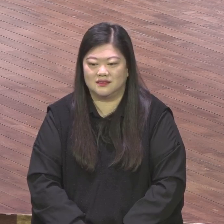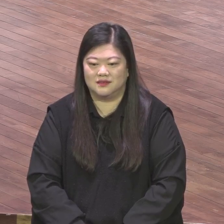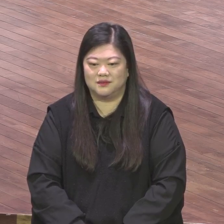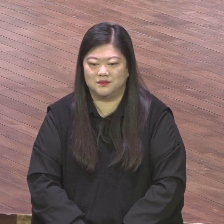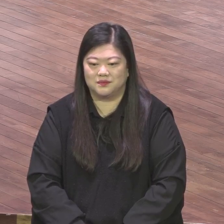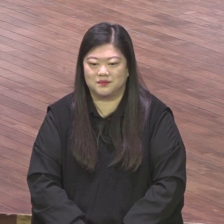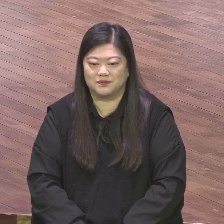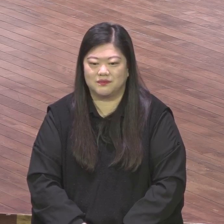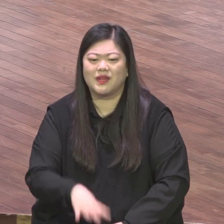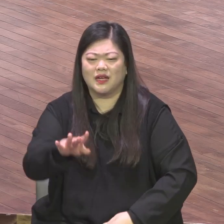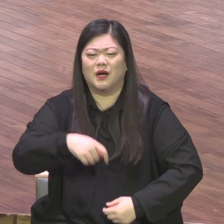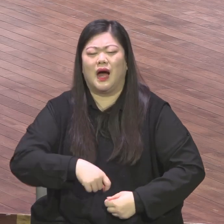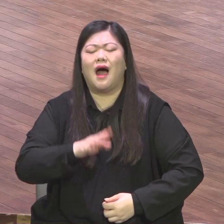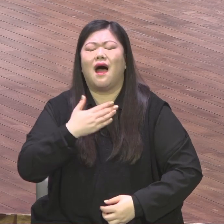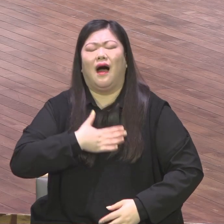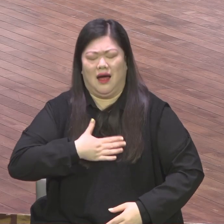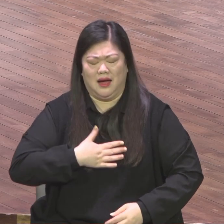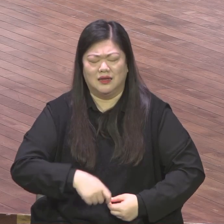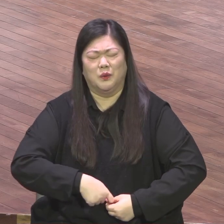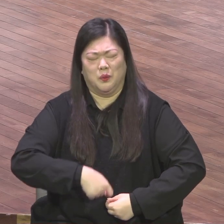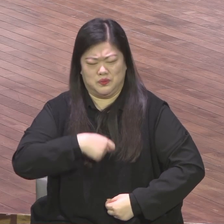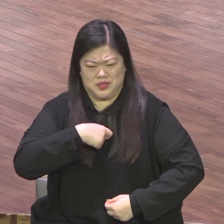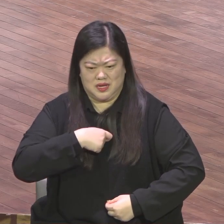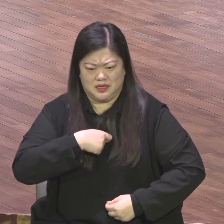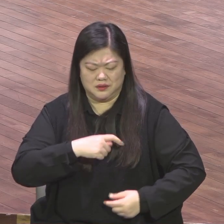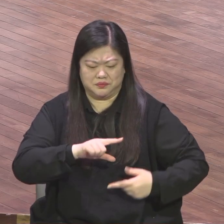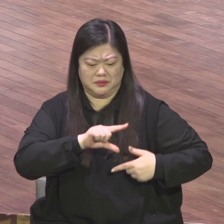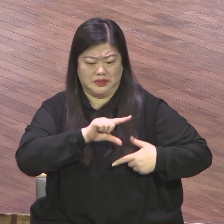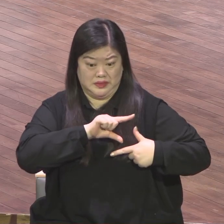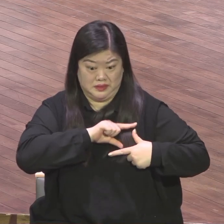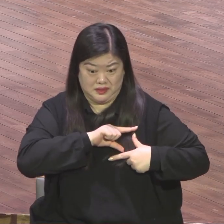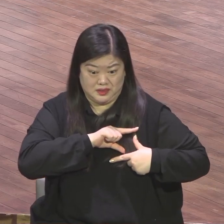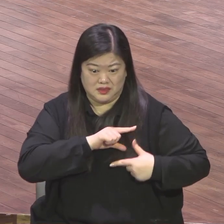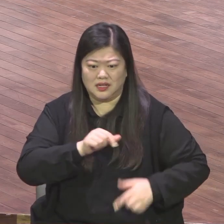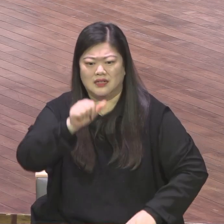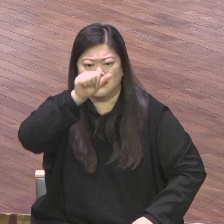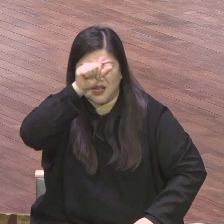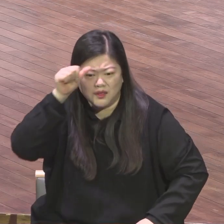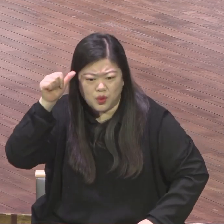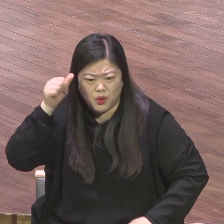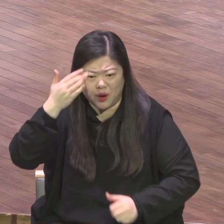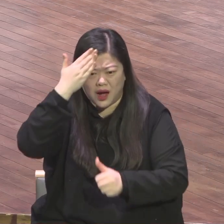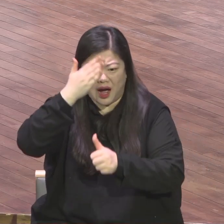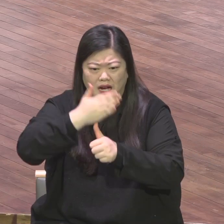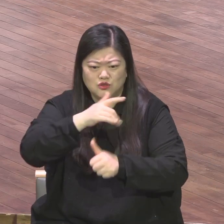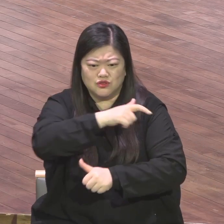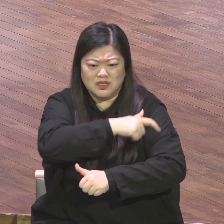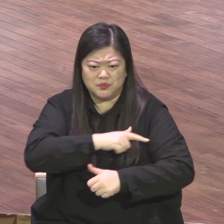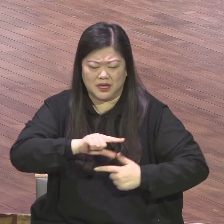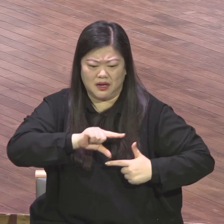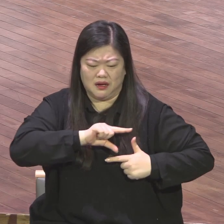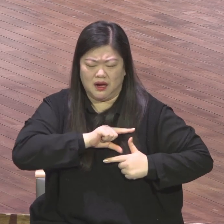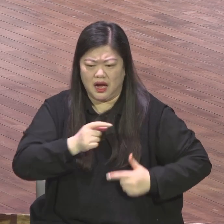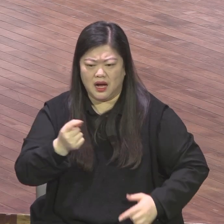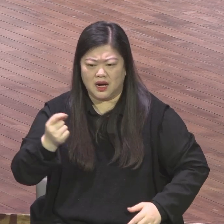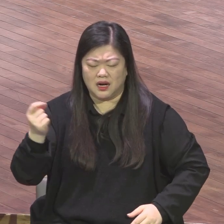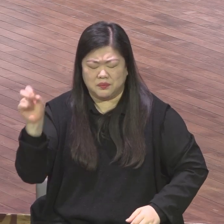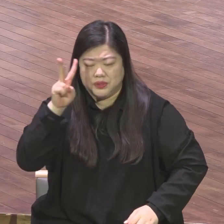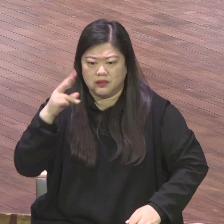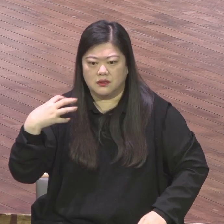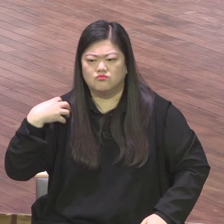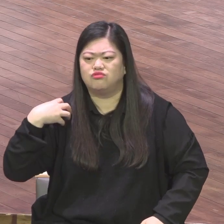때로는 어떤 의미로 좀 부담이 거룩한 부담이 될 수 있어요. 왜 육체를 가지고 살았는데 갑자기 무슨 직분